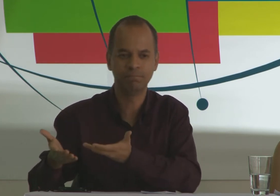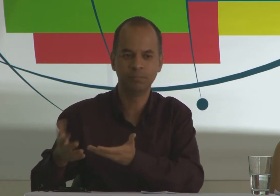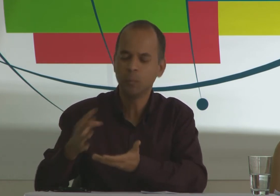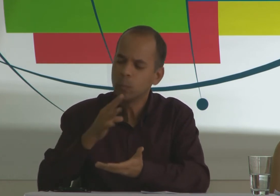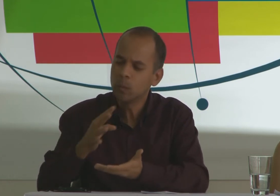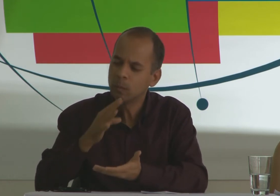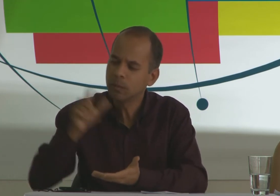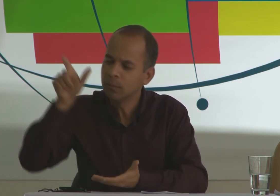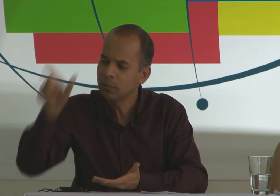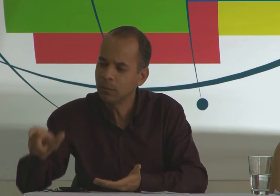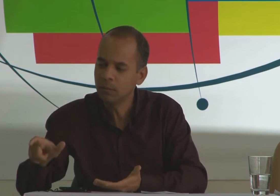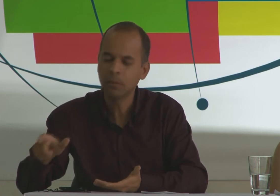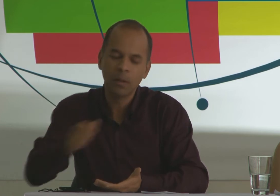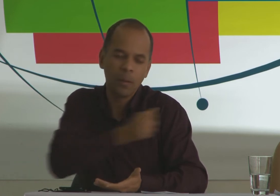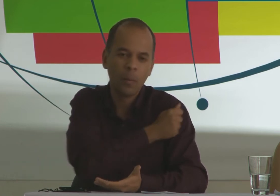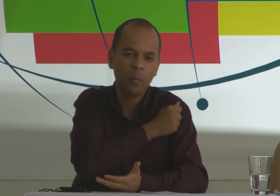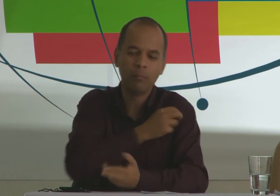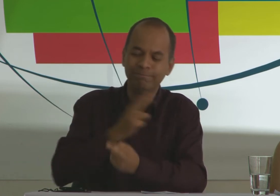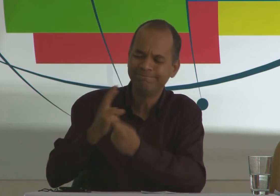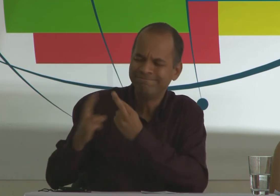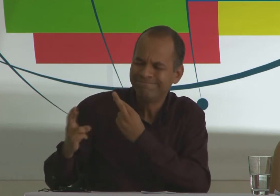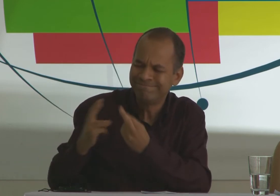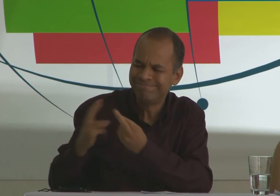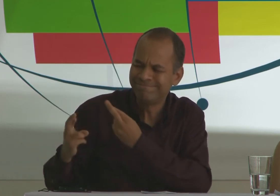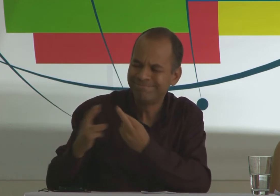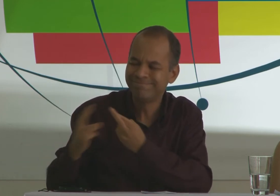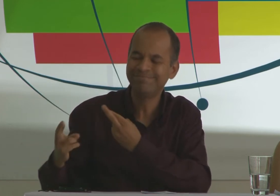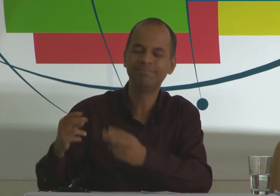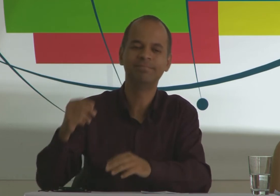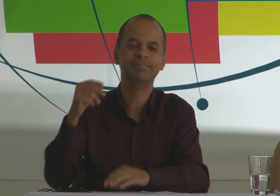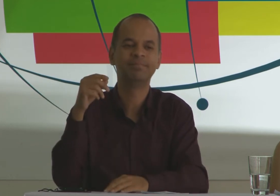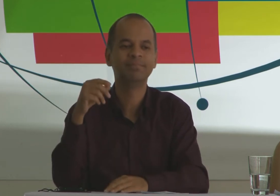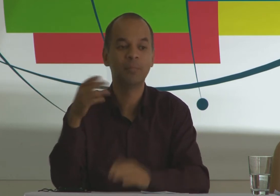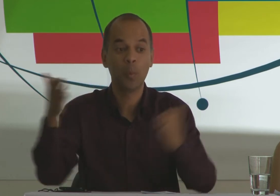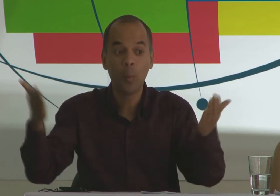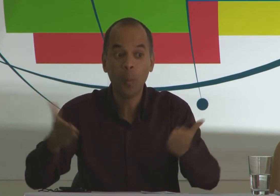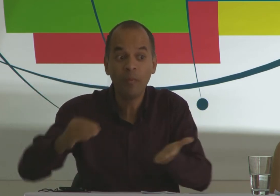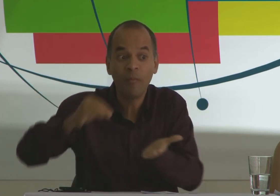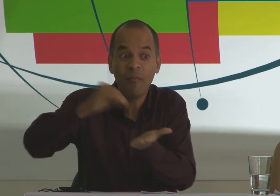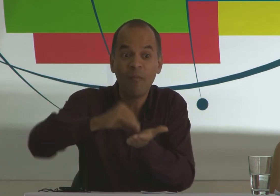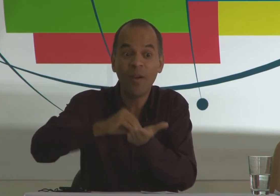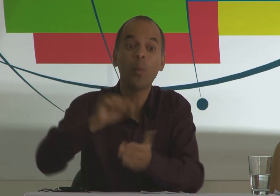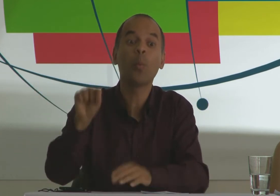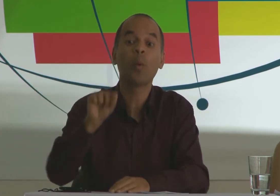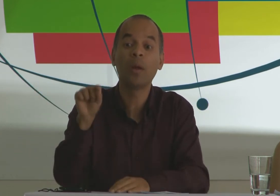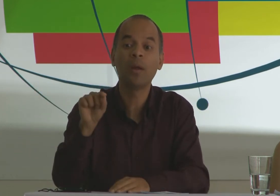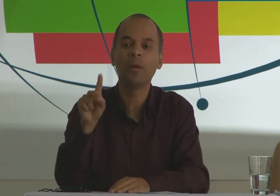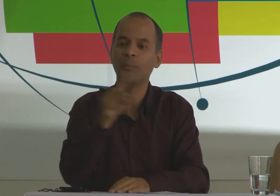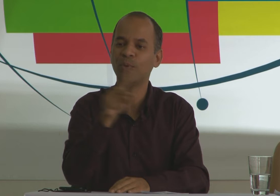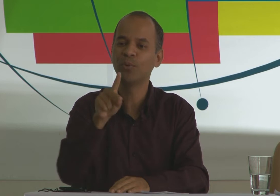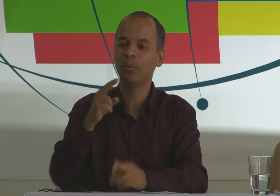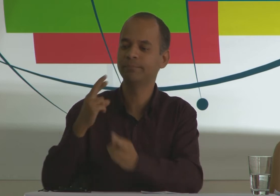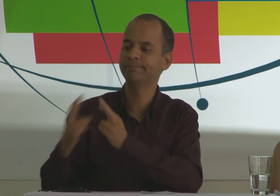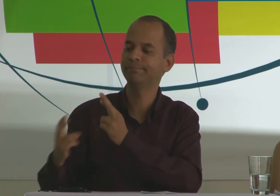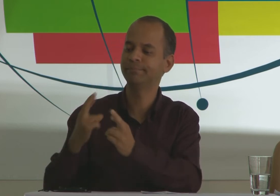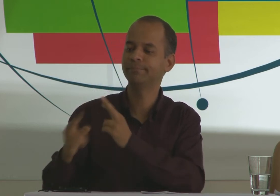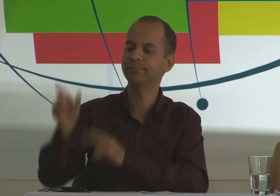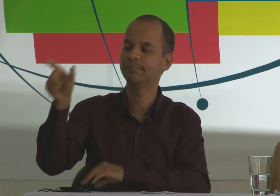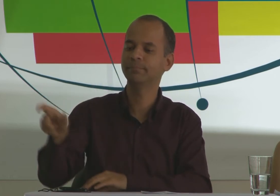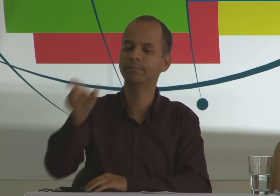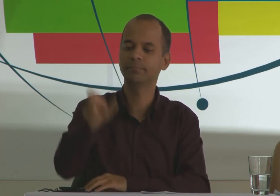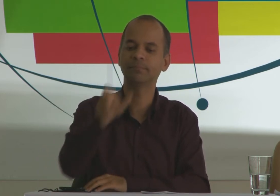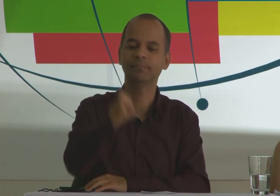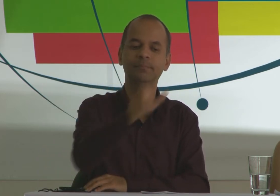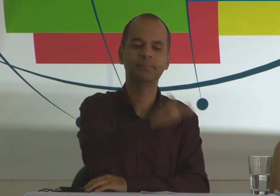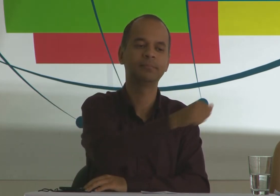questão, porque cada um tem o seu tempo, e por vezes pode ser um pouco mais demorado para uns ou para outros, mas essa relação que se estabelece é muito